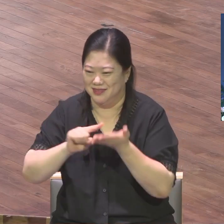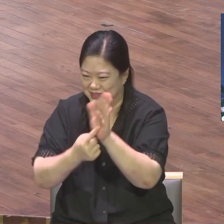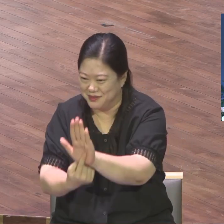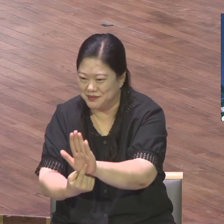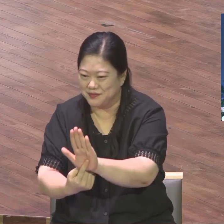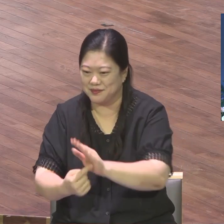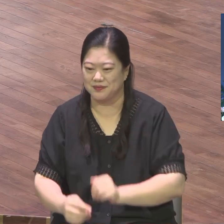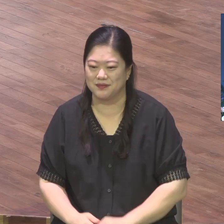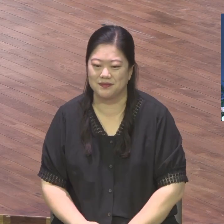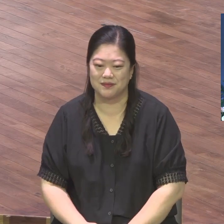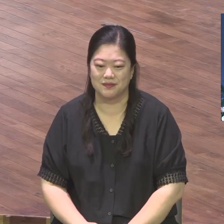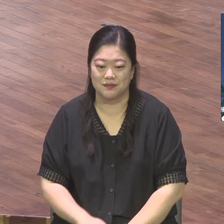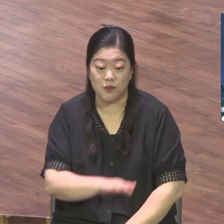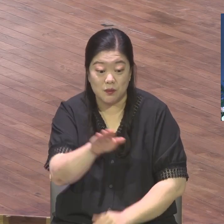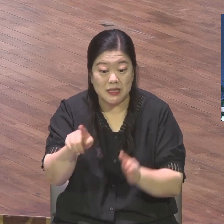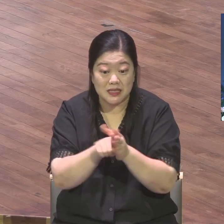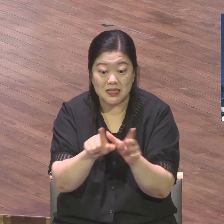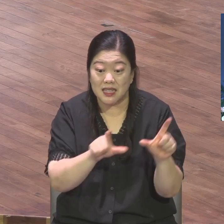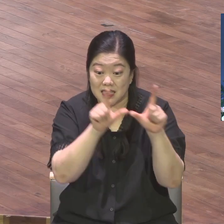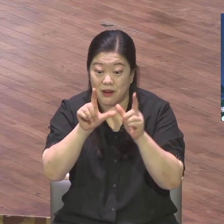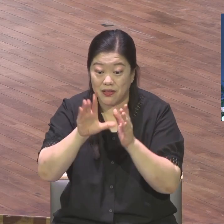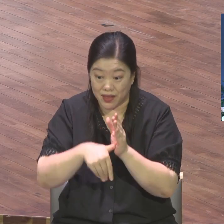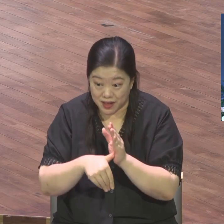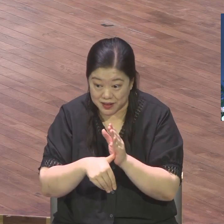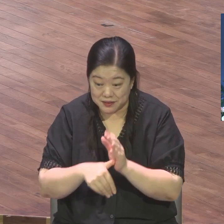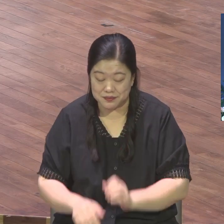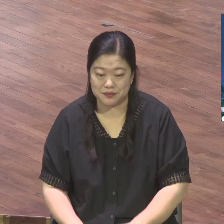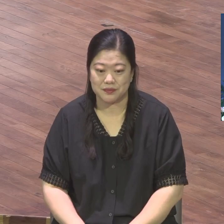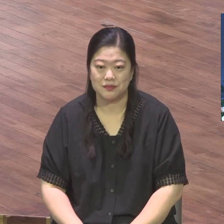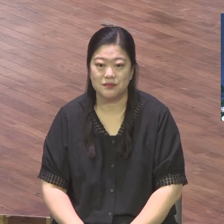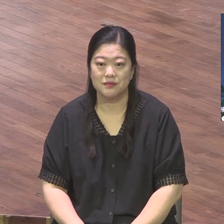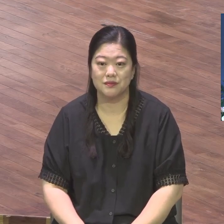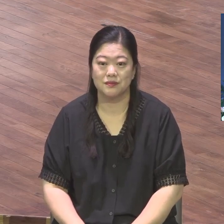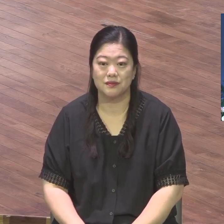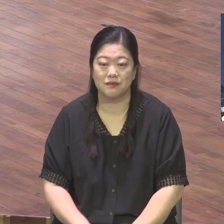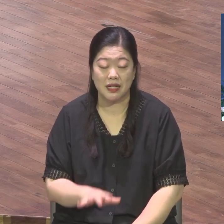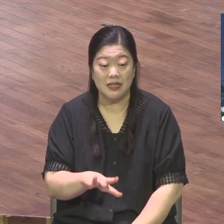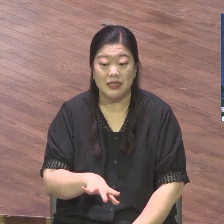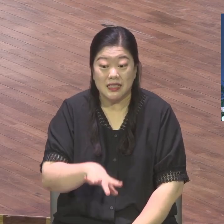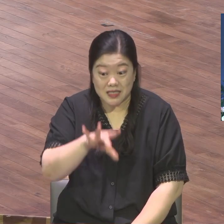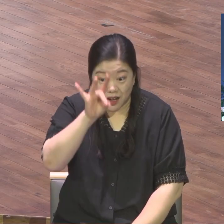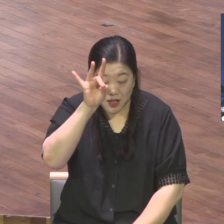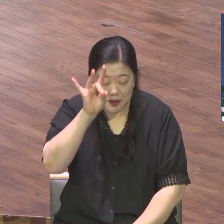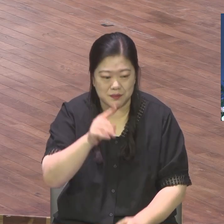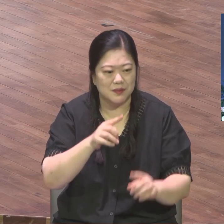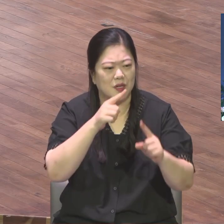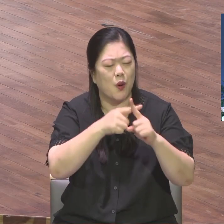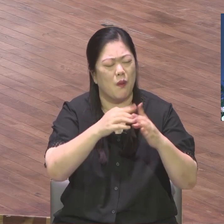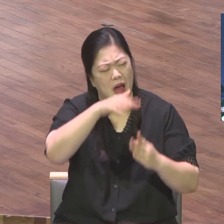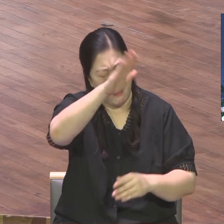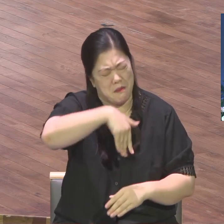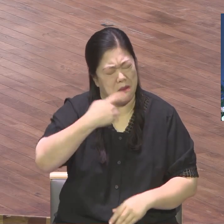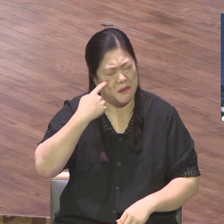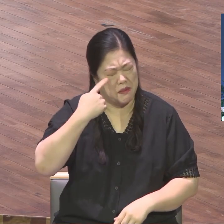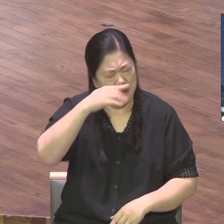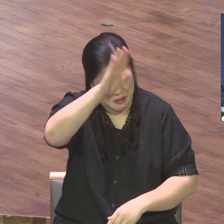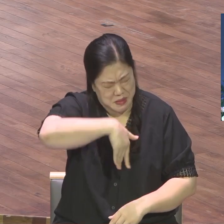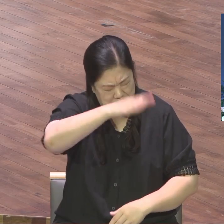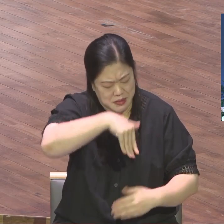우리 신앙생활을 하면서도 처음에 보자는 의미로 한 번 더의 전도 운동을